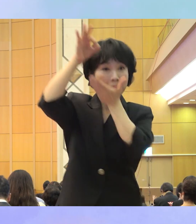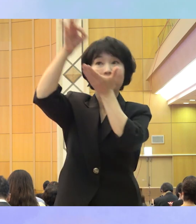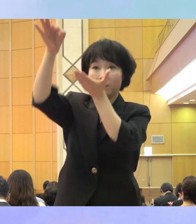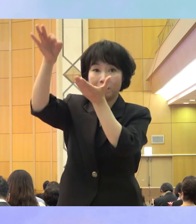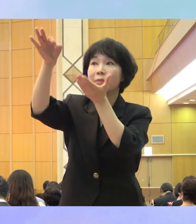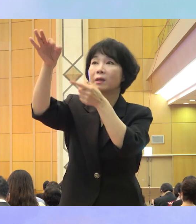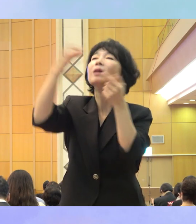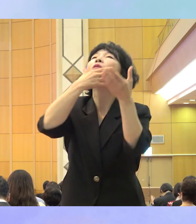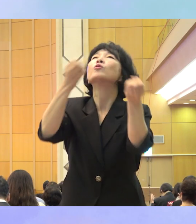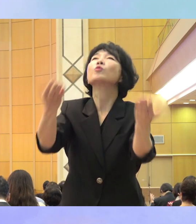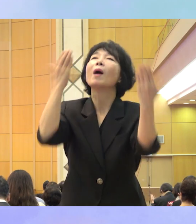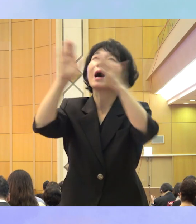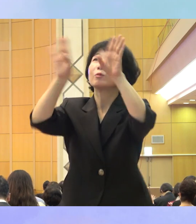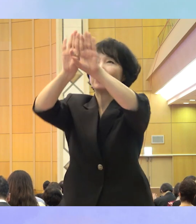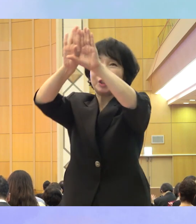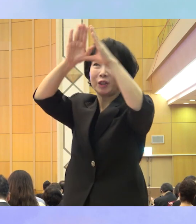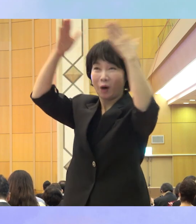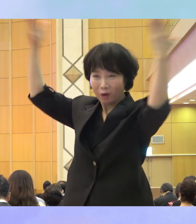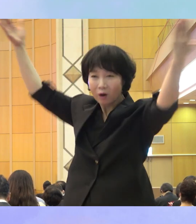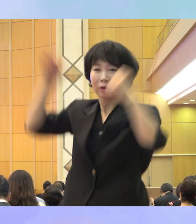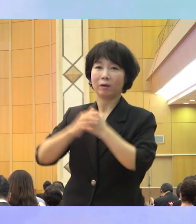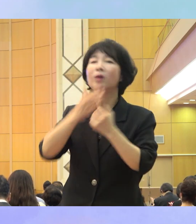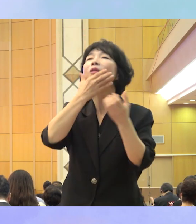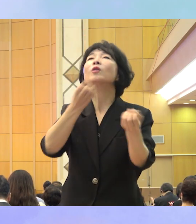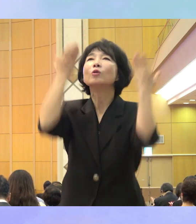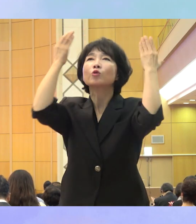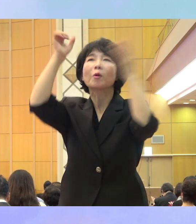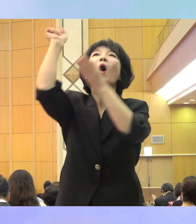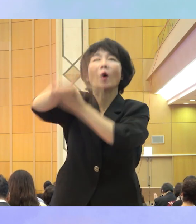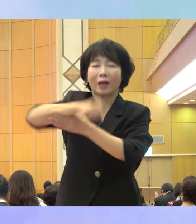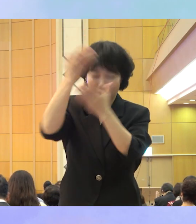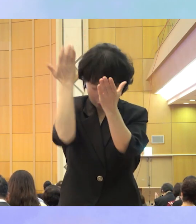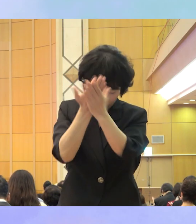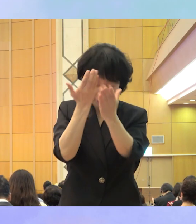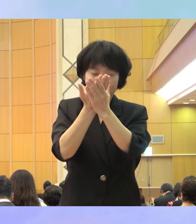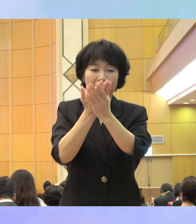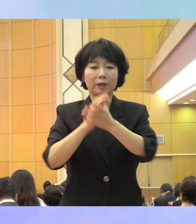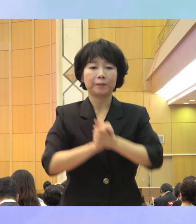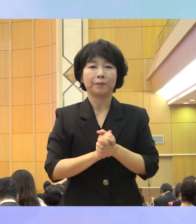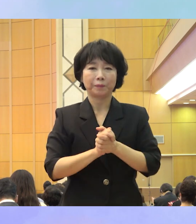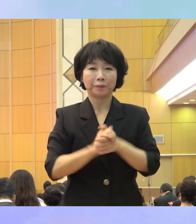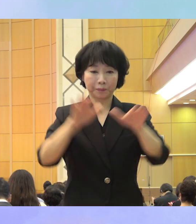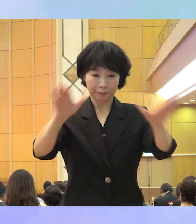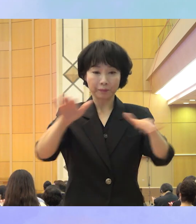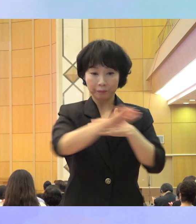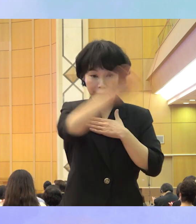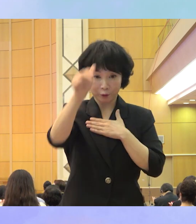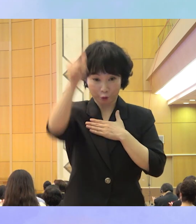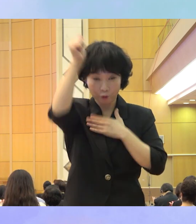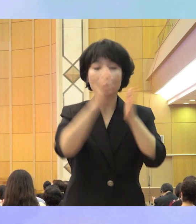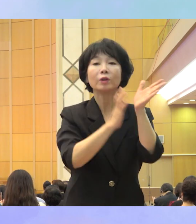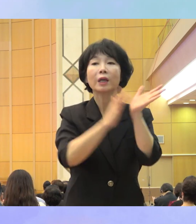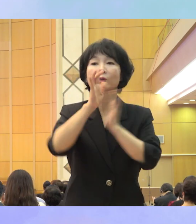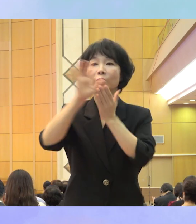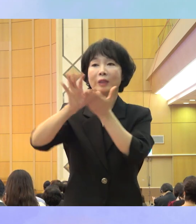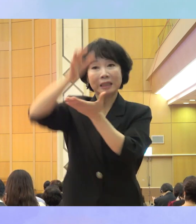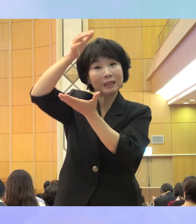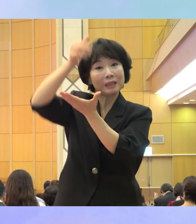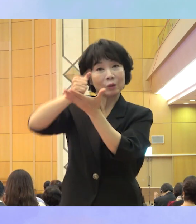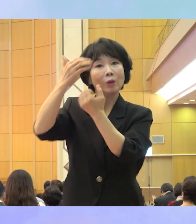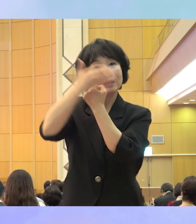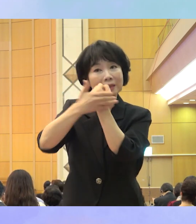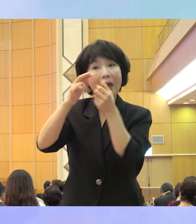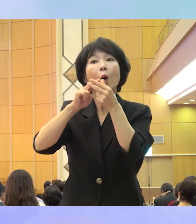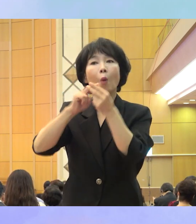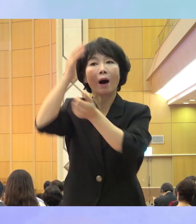축복하오니 하늘문을 열어주시고 축복하여 주옵소서. 이제는 우리 주 예수 그리스도의